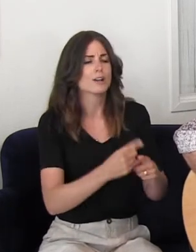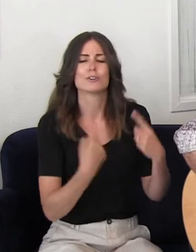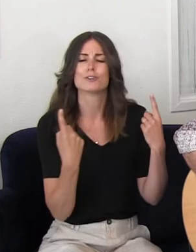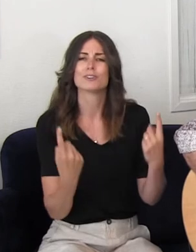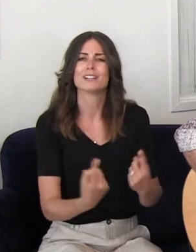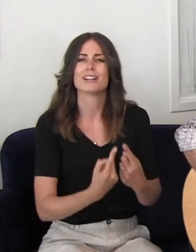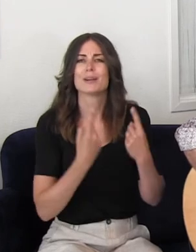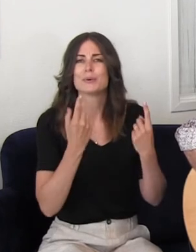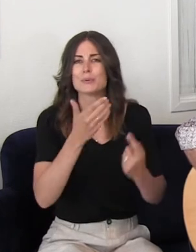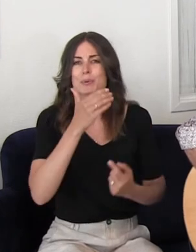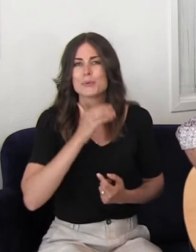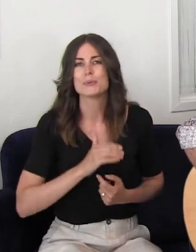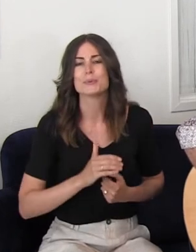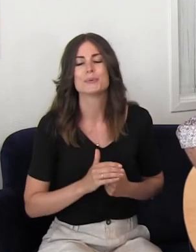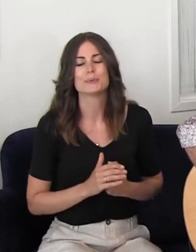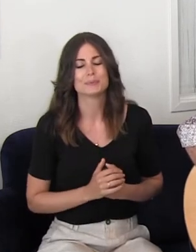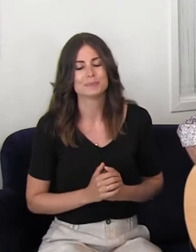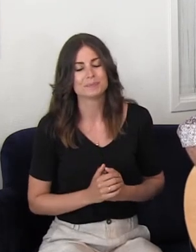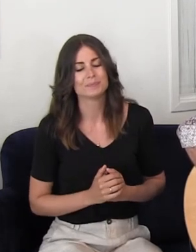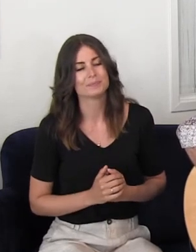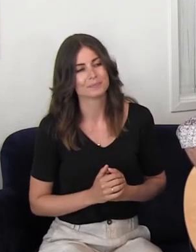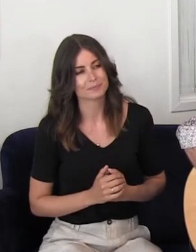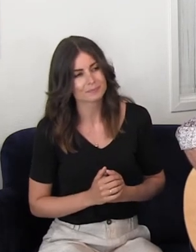var lycklig och ung.